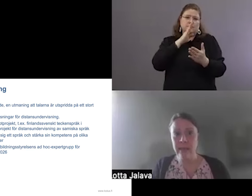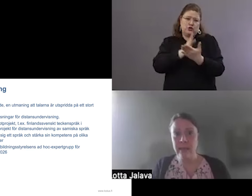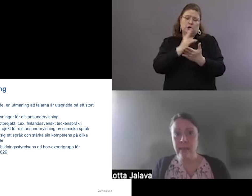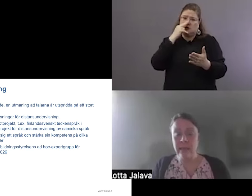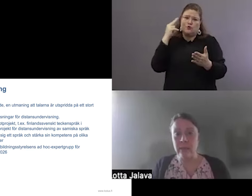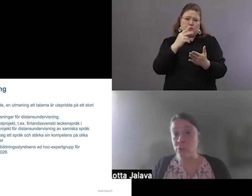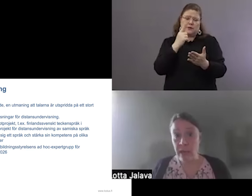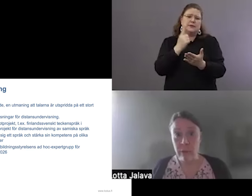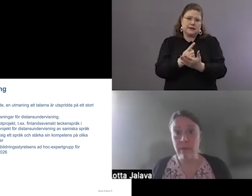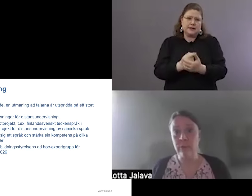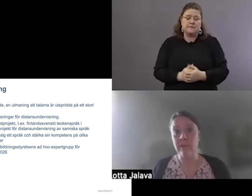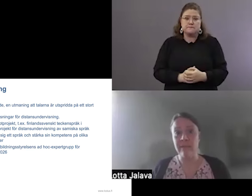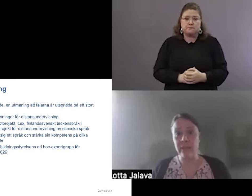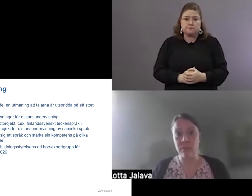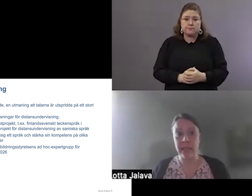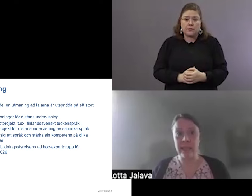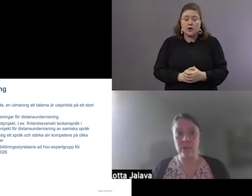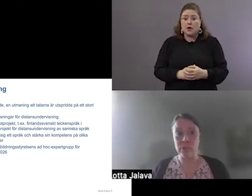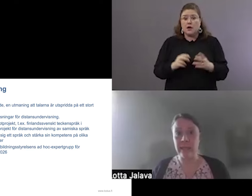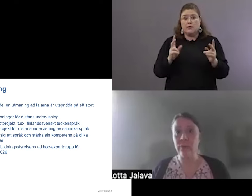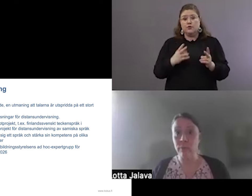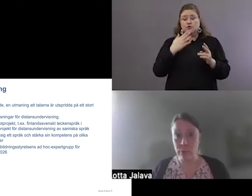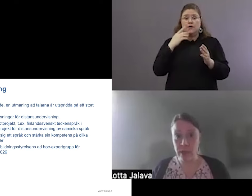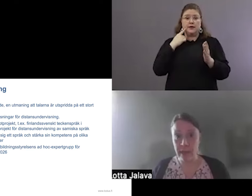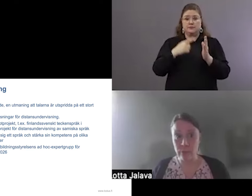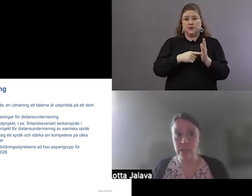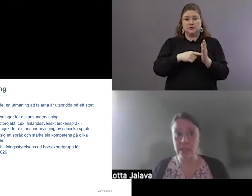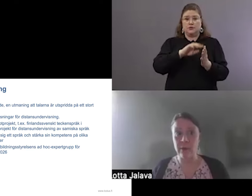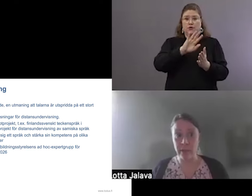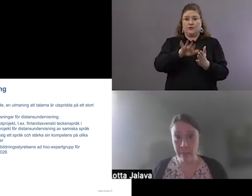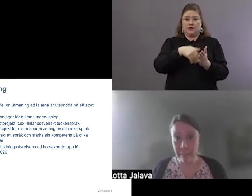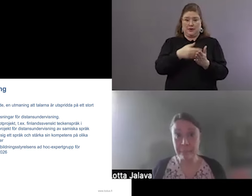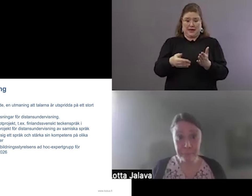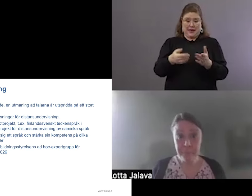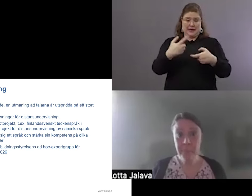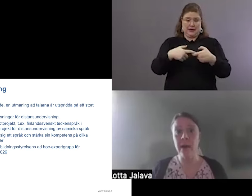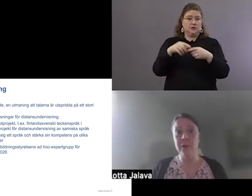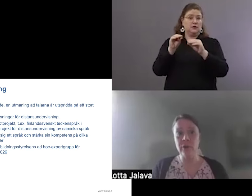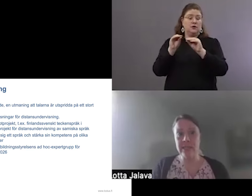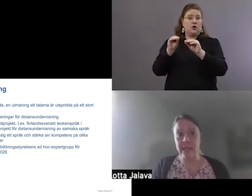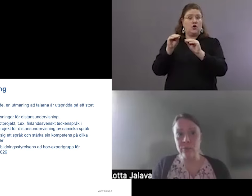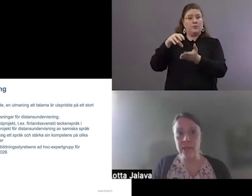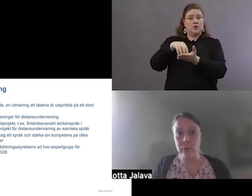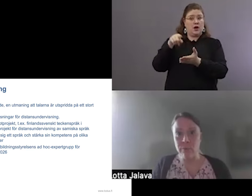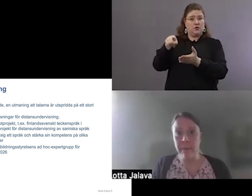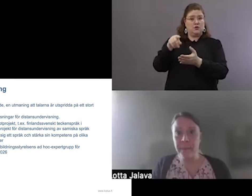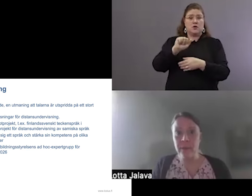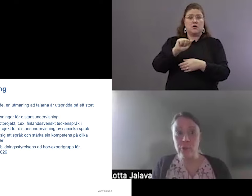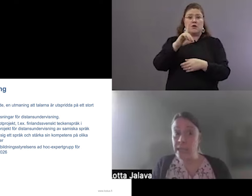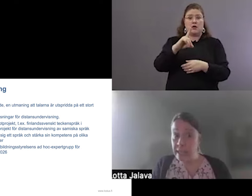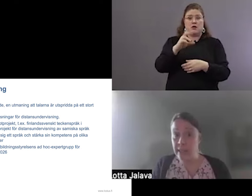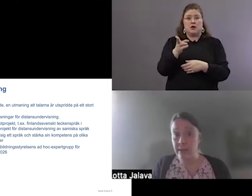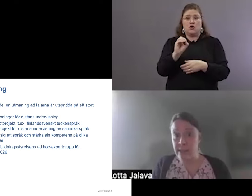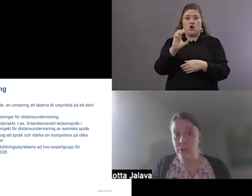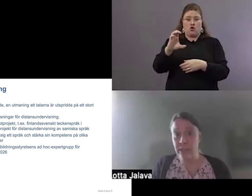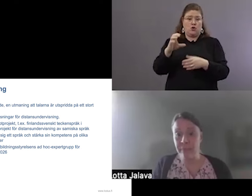Ja tietysti on hirveän hyvä, että nyt vaikka viittomakielten osalta opetushallituksessa on tämä ad hoc-asiantuntijaryhmä